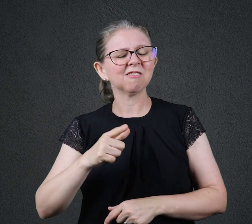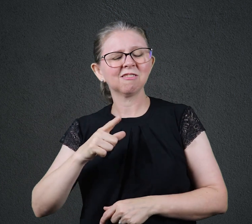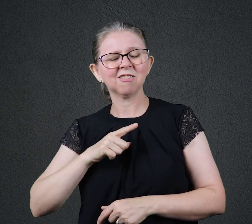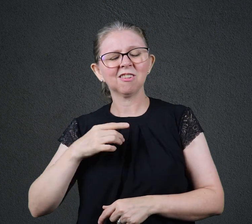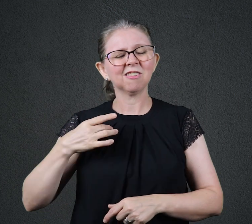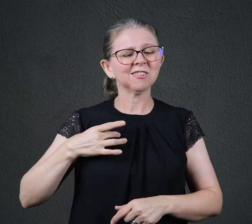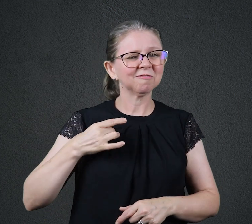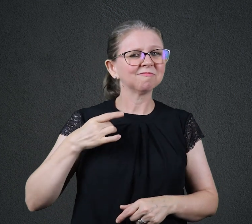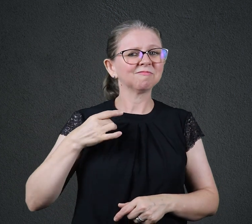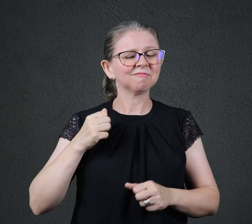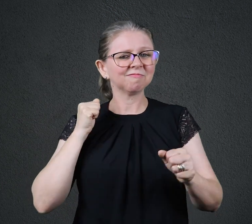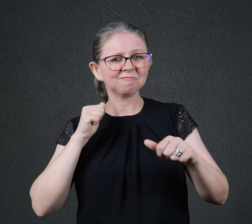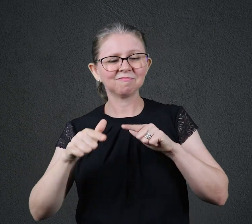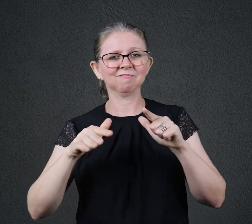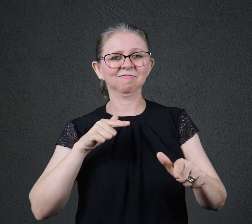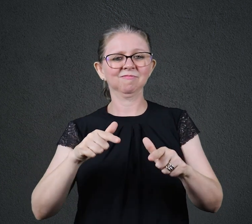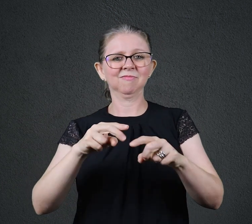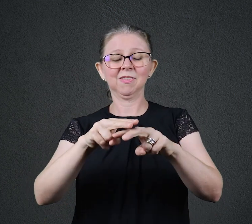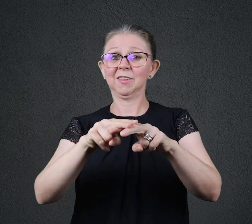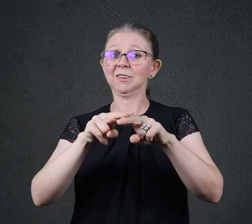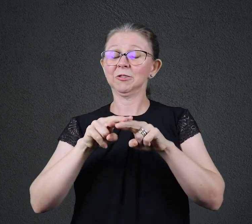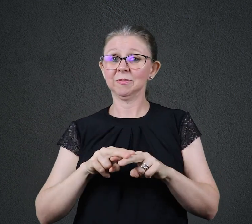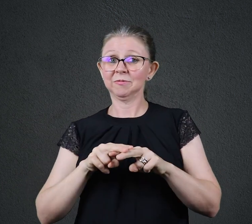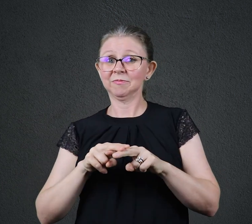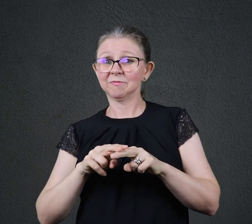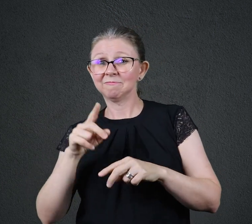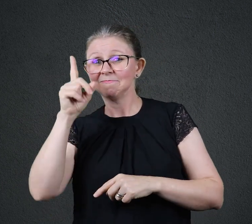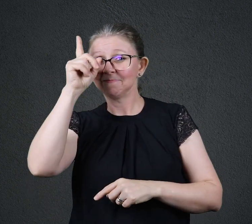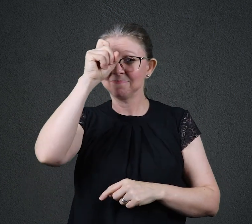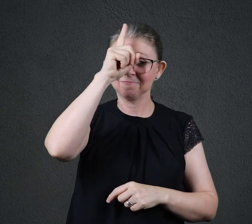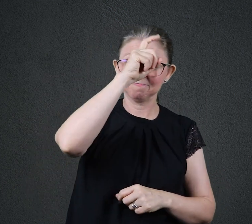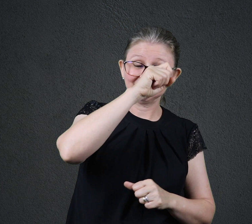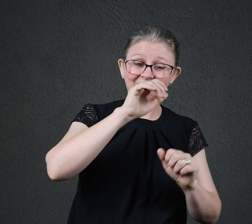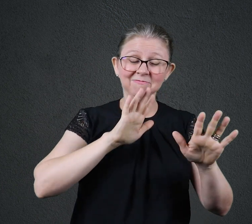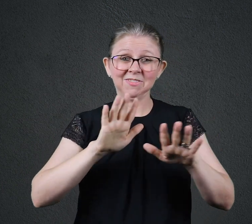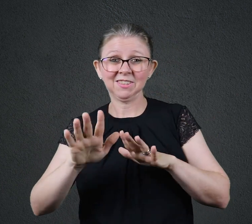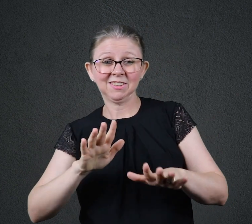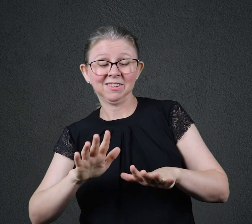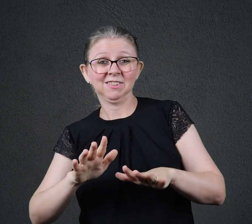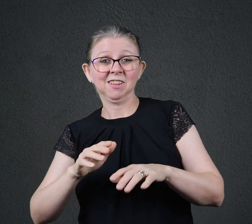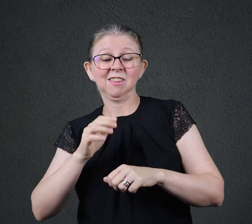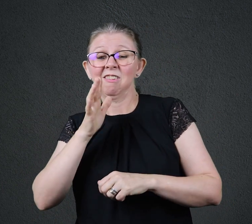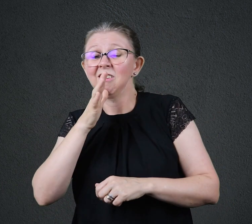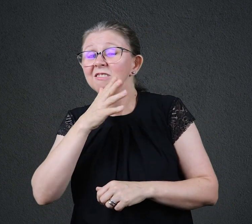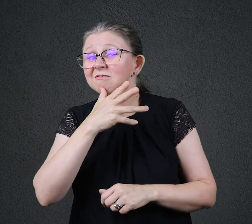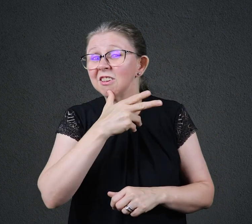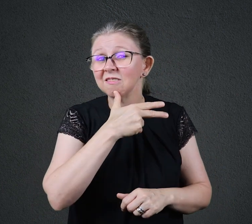vezes construções se arrastam por décadas ou determinados ministérios não conseguem se manter. Como